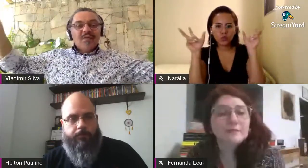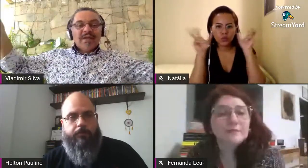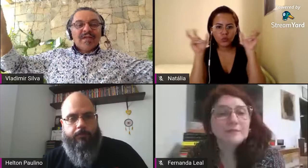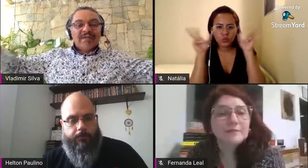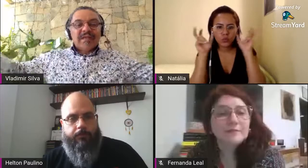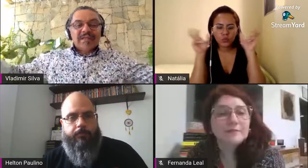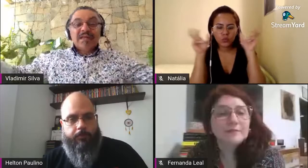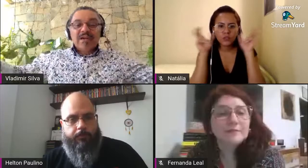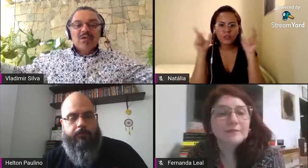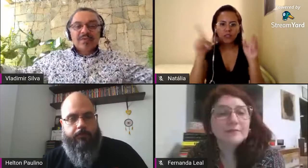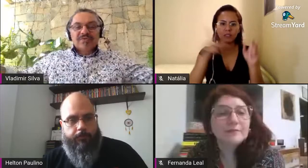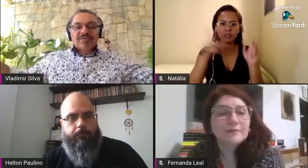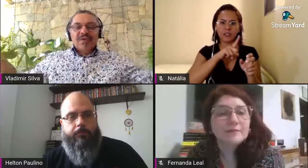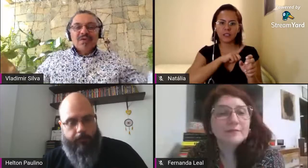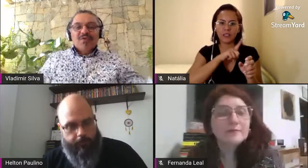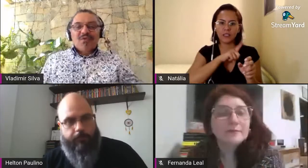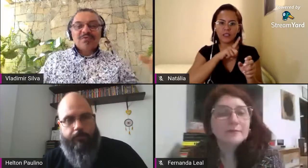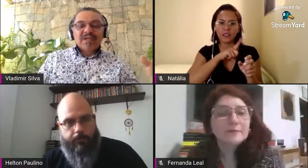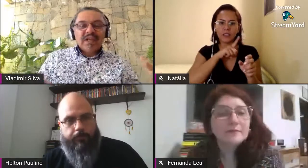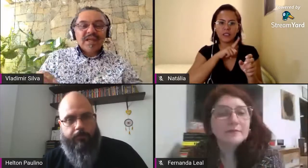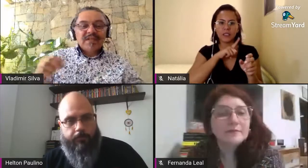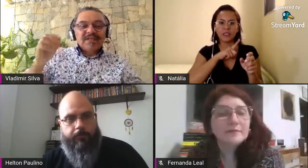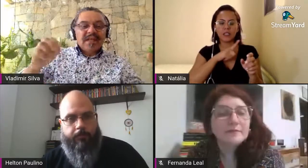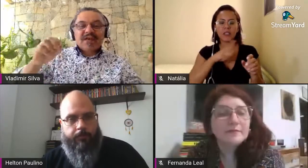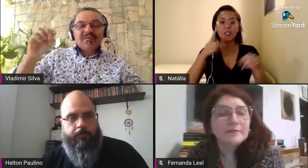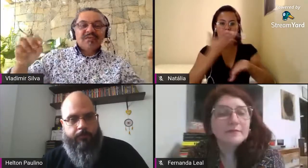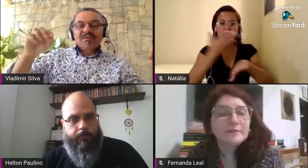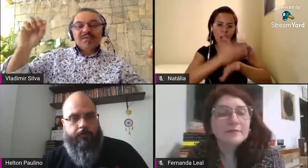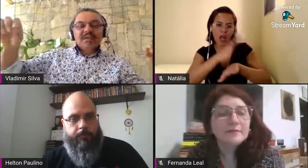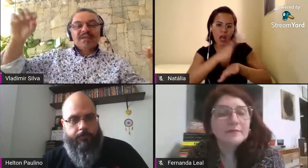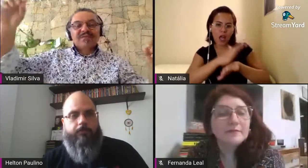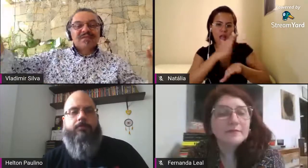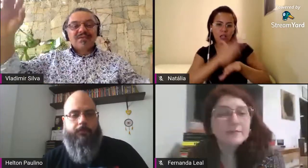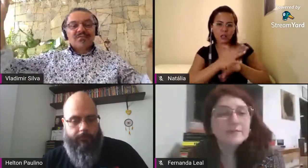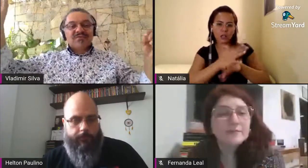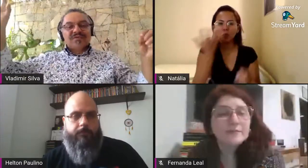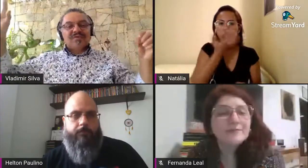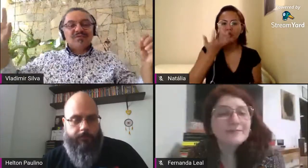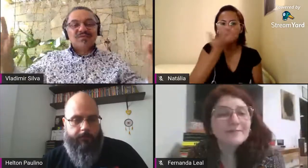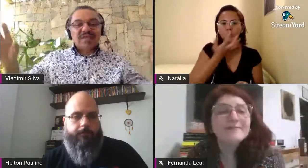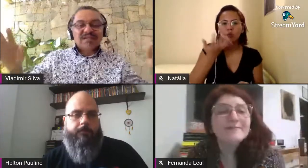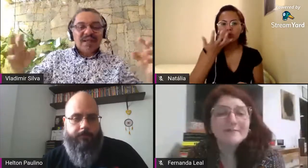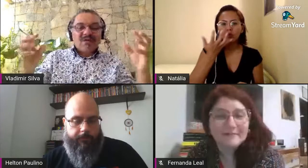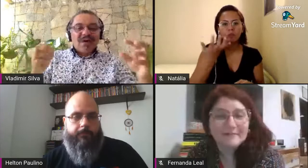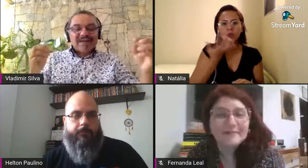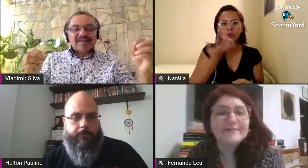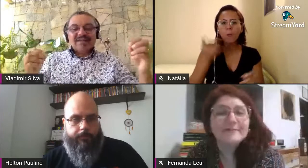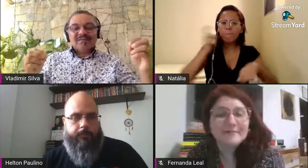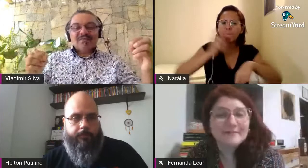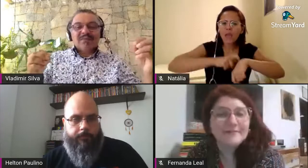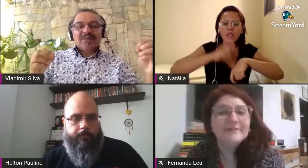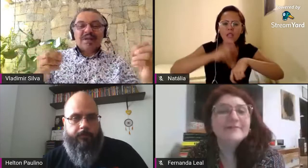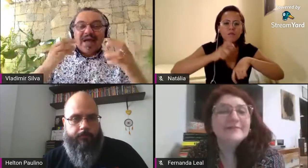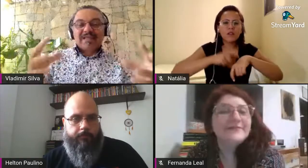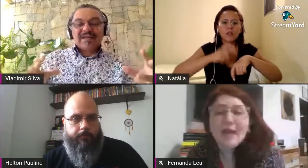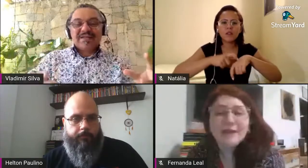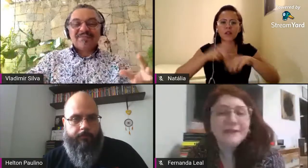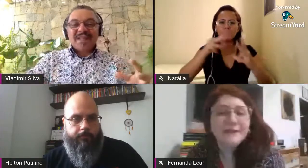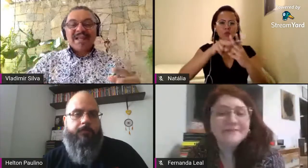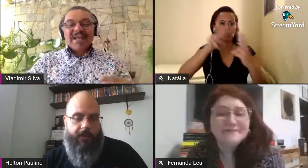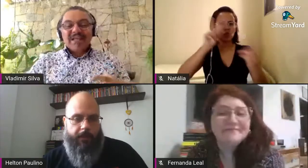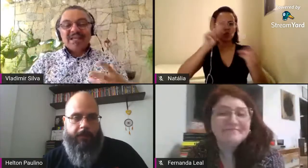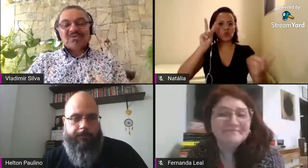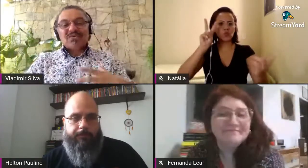real, distantes cerca de 50 até 100 quilômetros, com um delay de 0,05 segundos, quer dizer, é